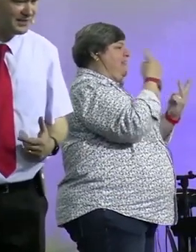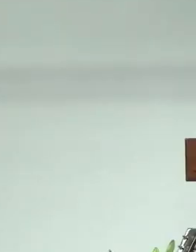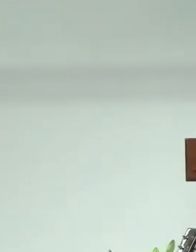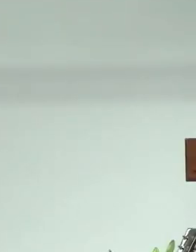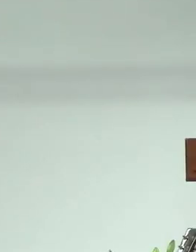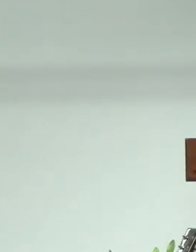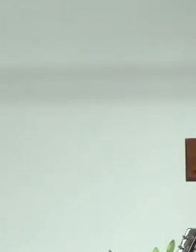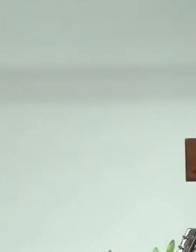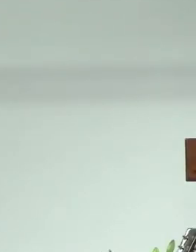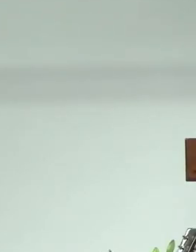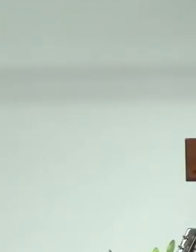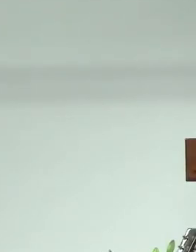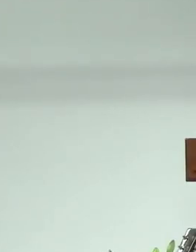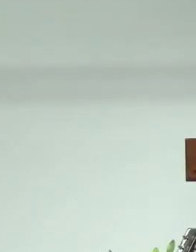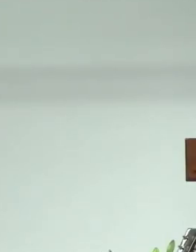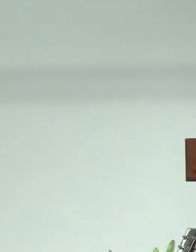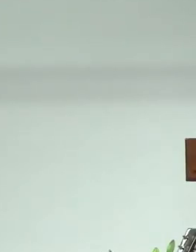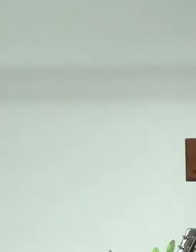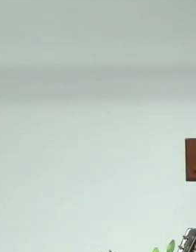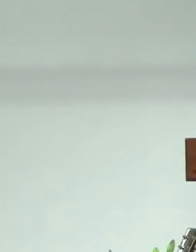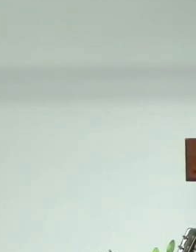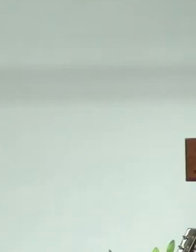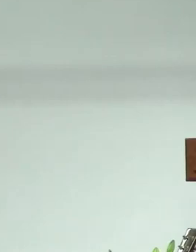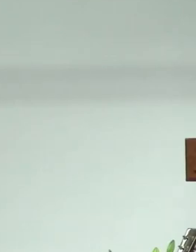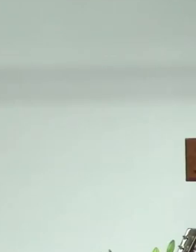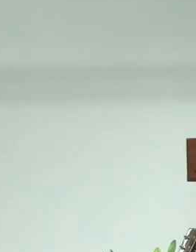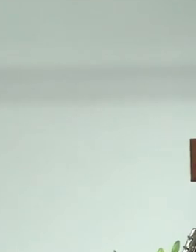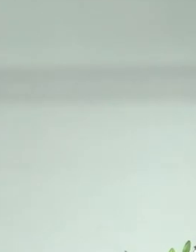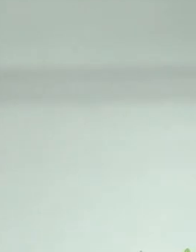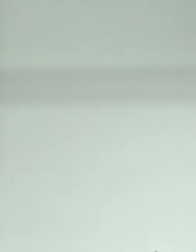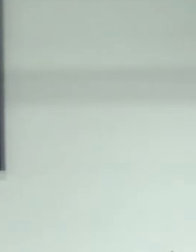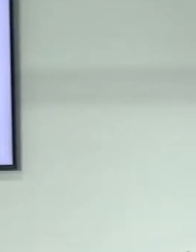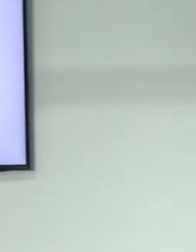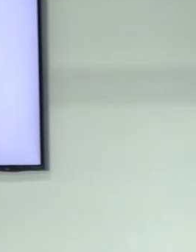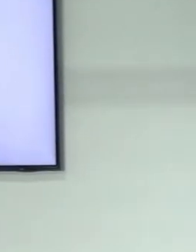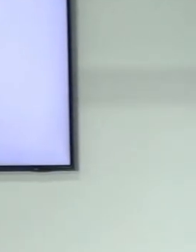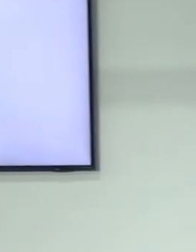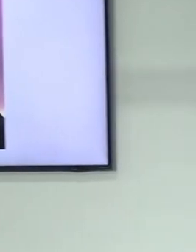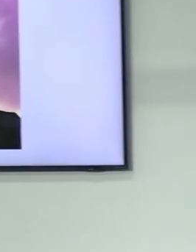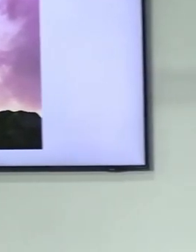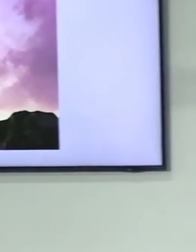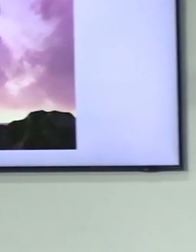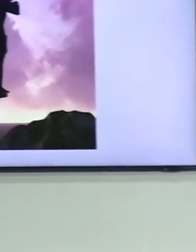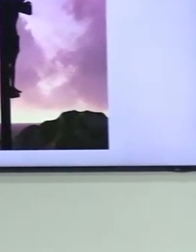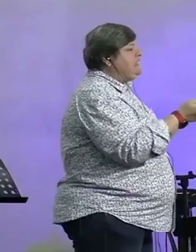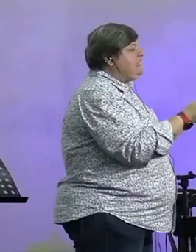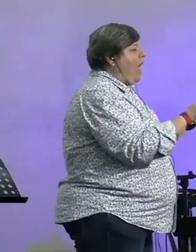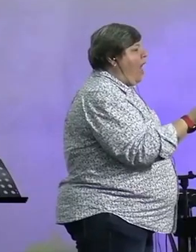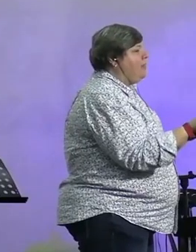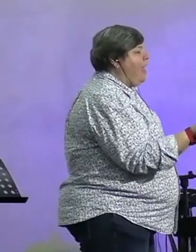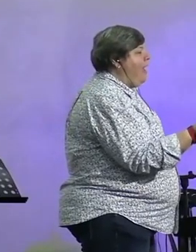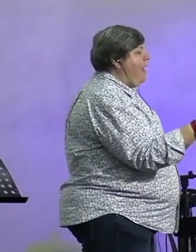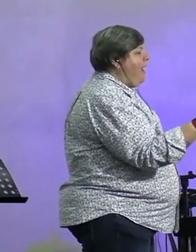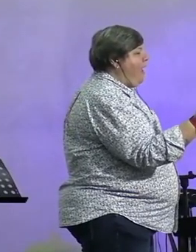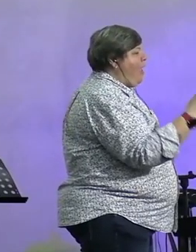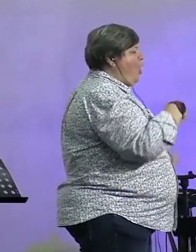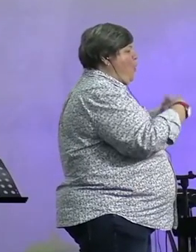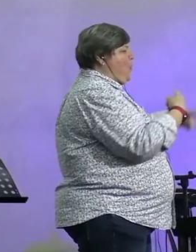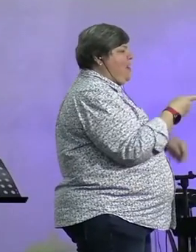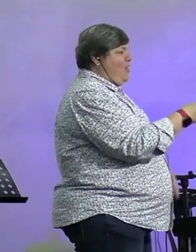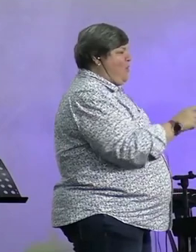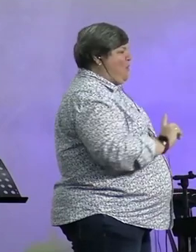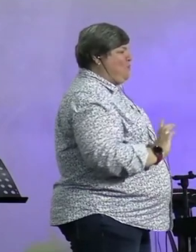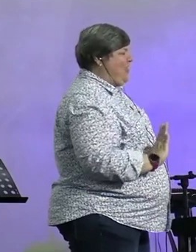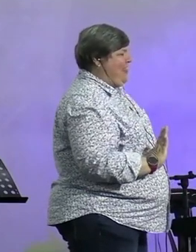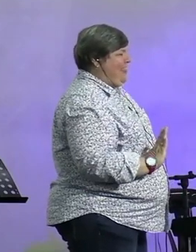boek kry, want ek gedink, dis 'n cool titel. Hy sê, don't give the enemy a seat at your table. Ek gedink, wow, dis so cool. Maar dis so